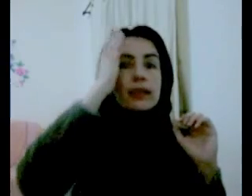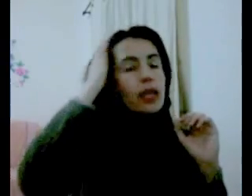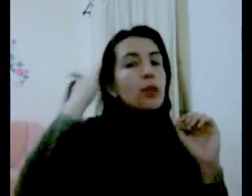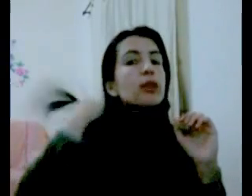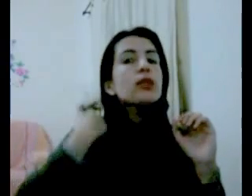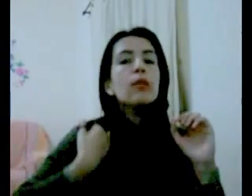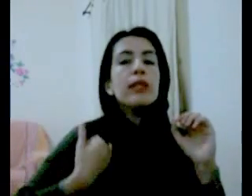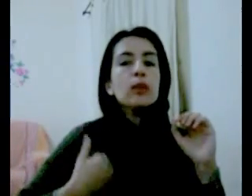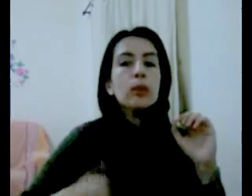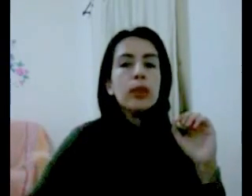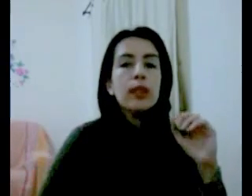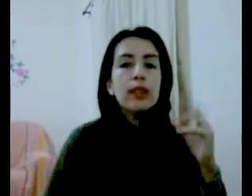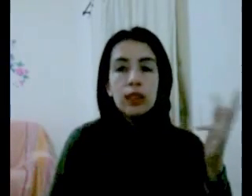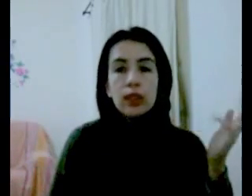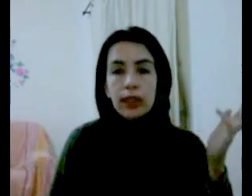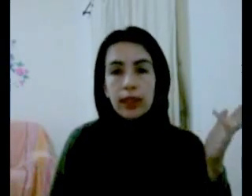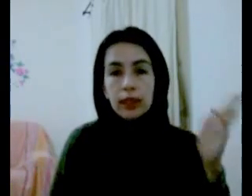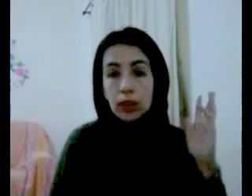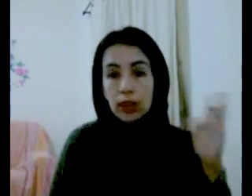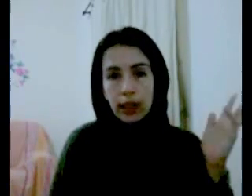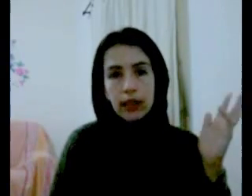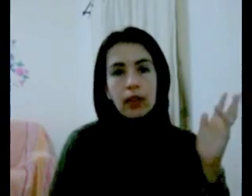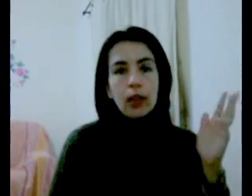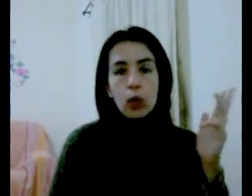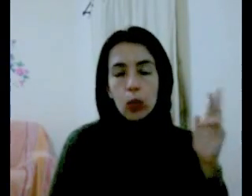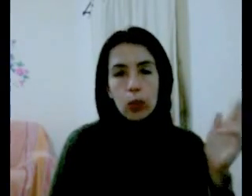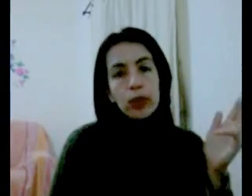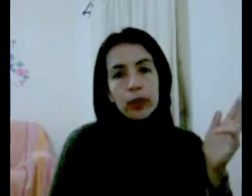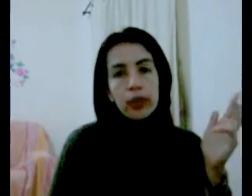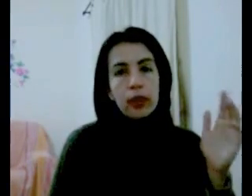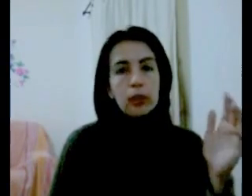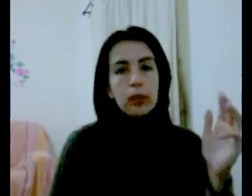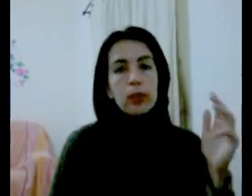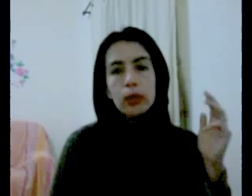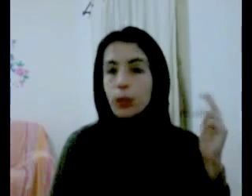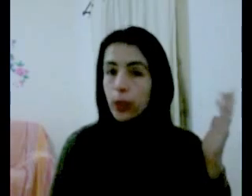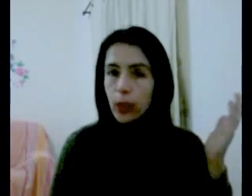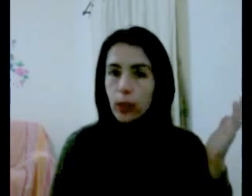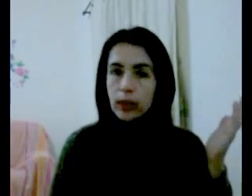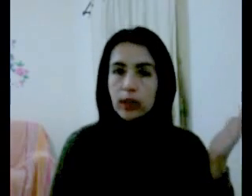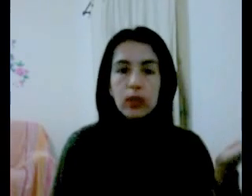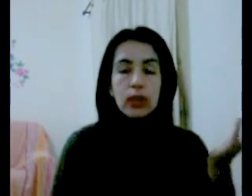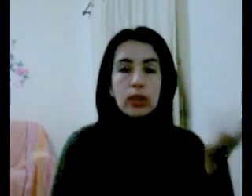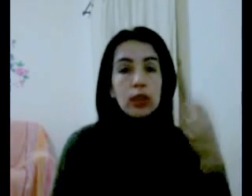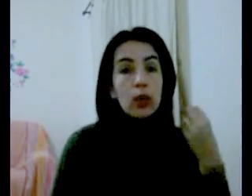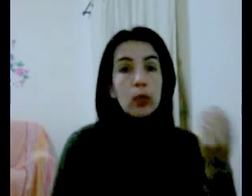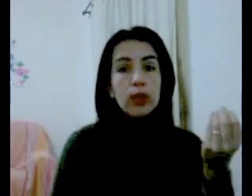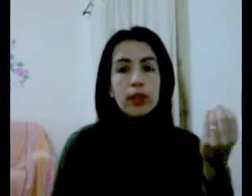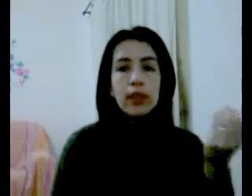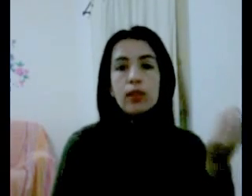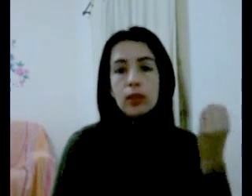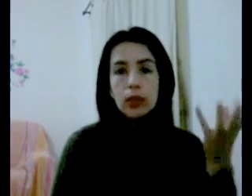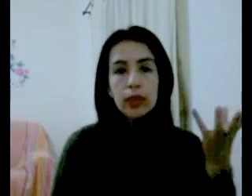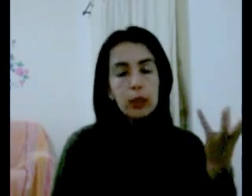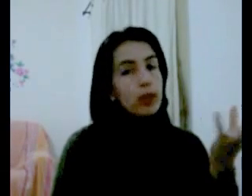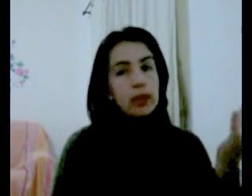aí dá pra assustar mesmo, porque tem gente que tem que tirar o útero, né, por conta do mioma. Eu falei, nossa, se eu tirar o útero aí que lascou, né,